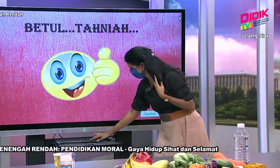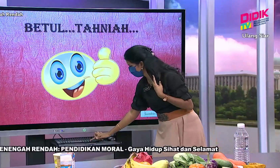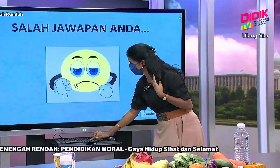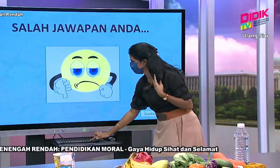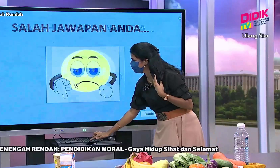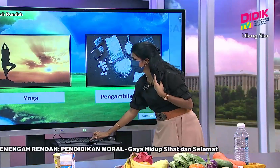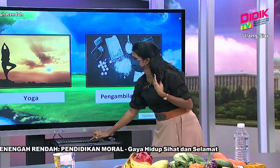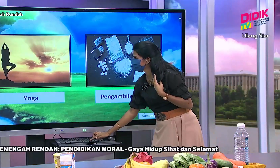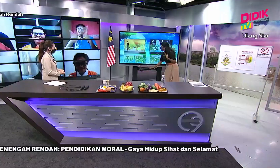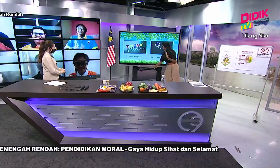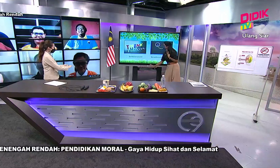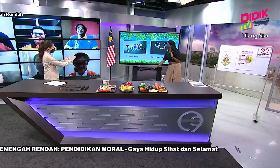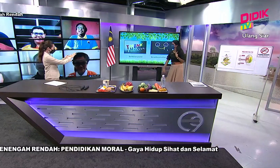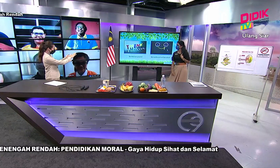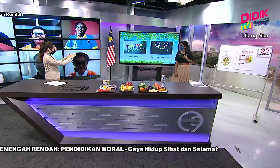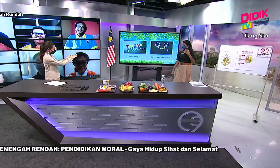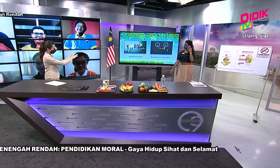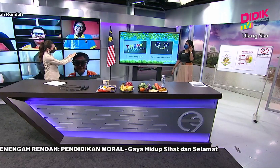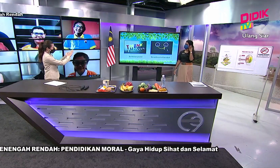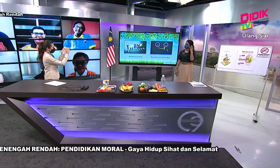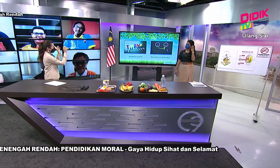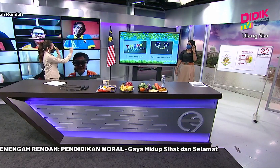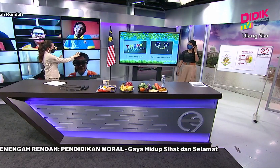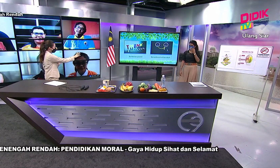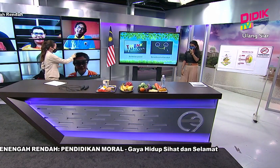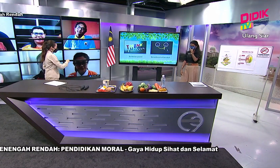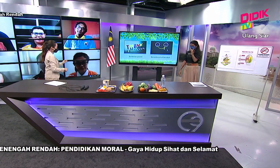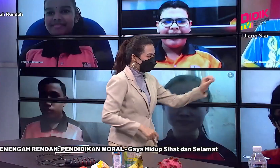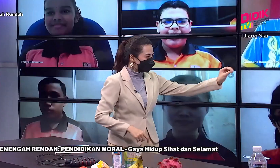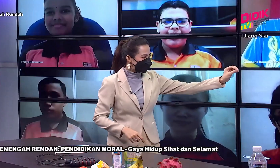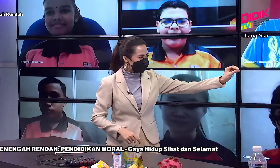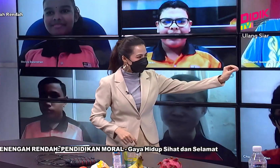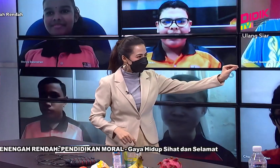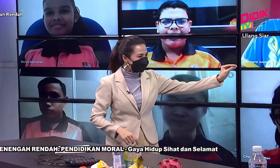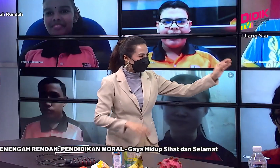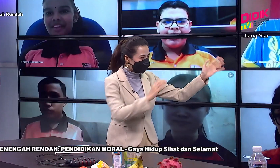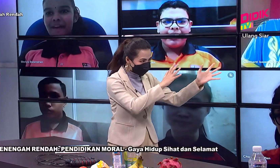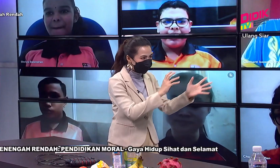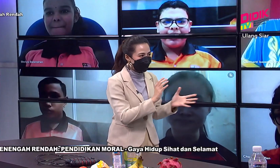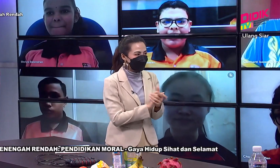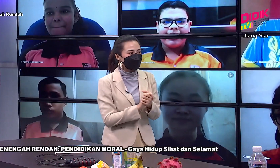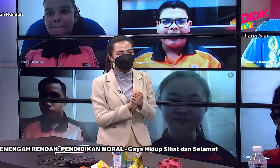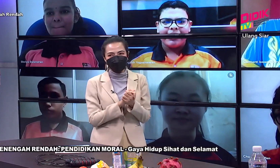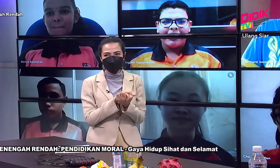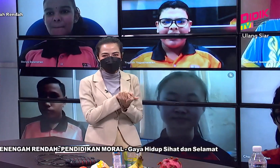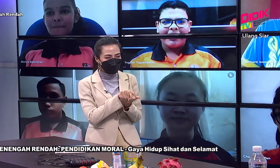Okey. Baik, cikgu. Sebelum kita ke slide ataupun jawapan, kita nak dapatkan jawapan